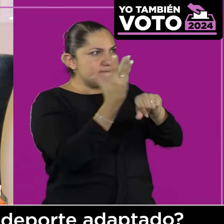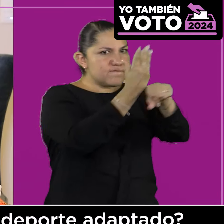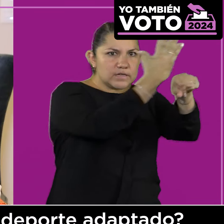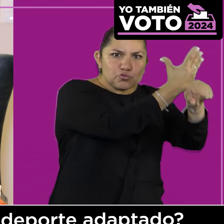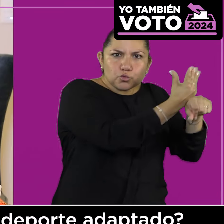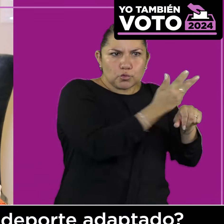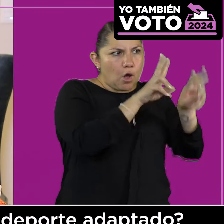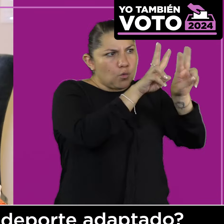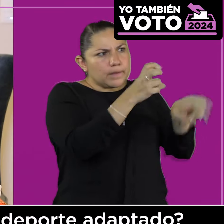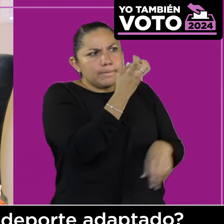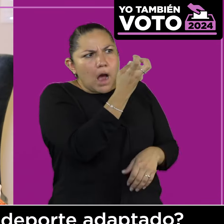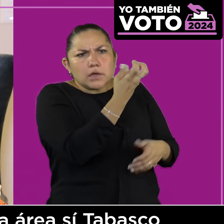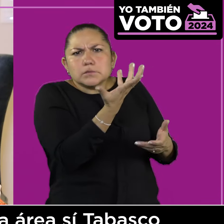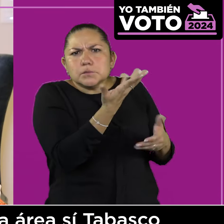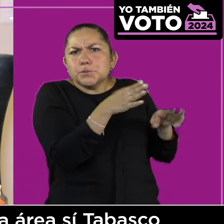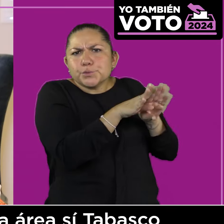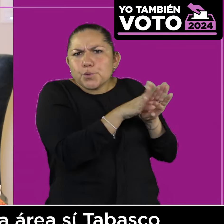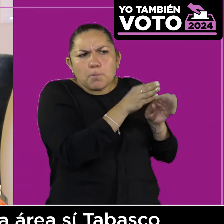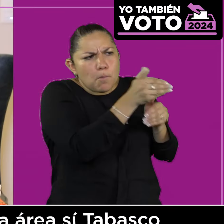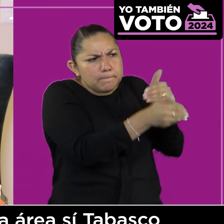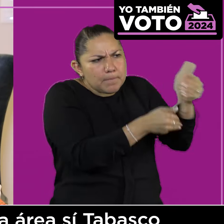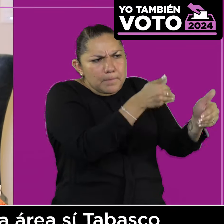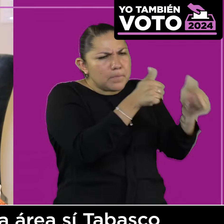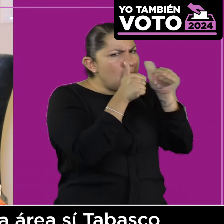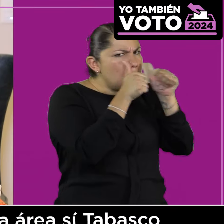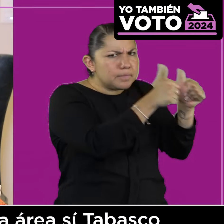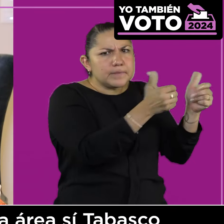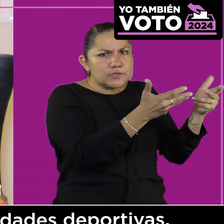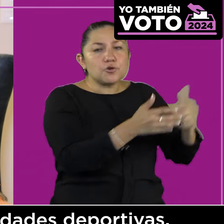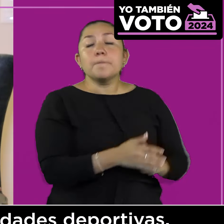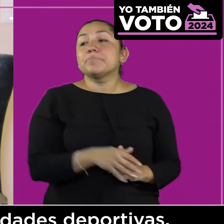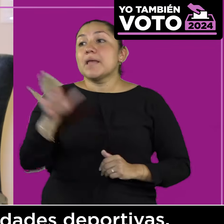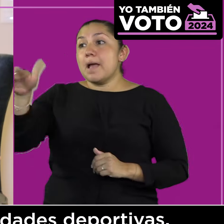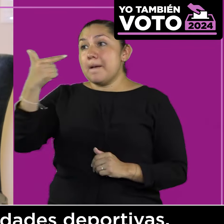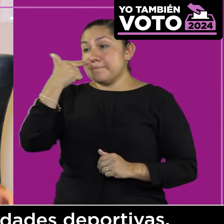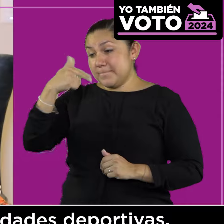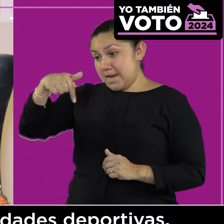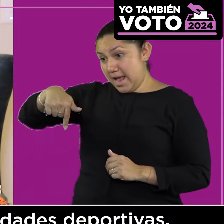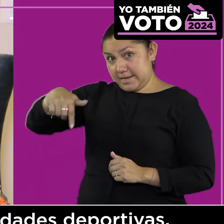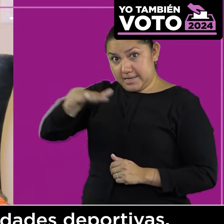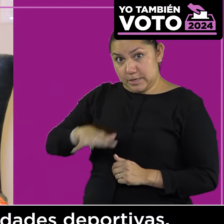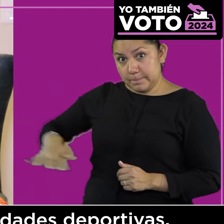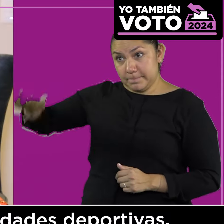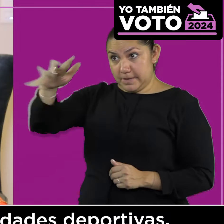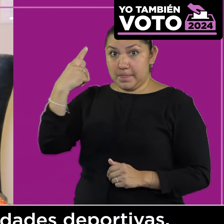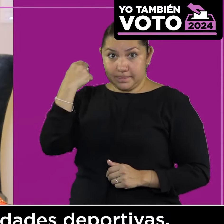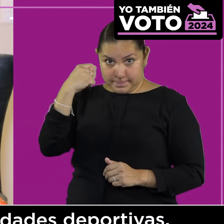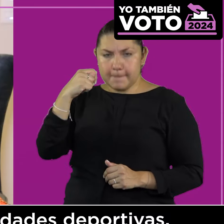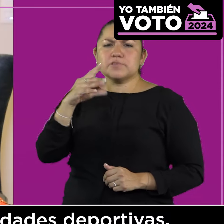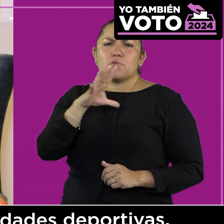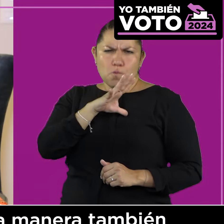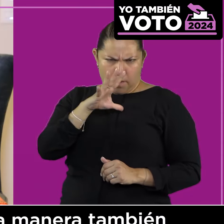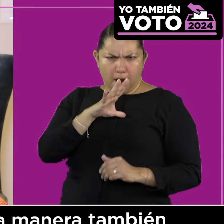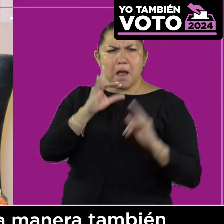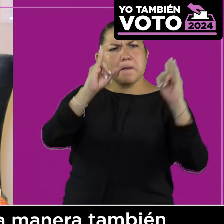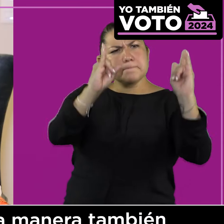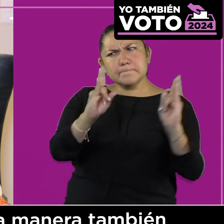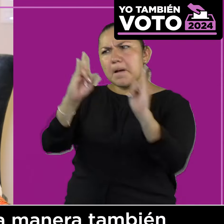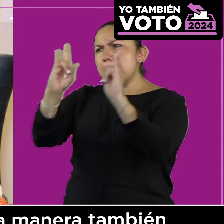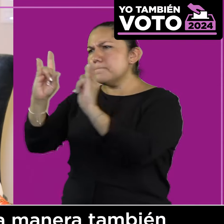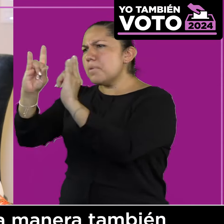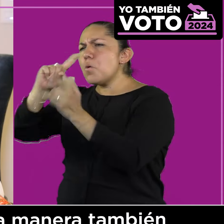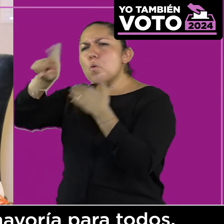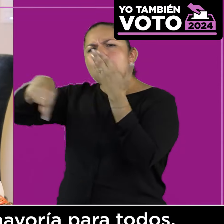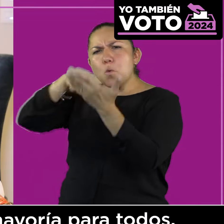accesibilidad de deporte adaptado Fíjate que en esa área sí Tabasco tiene algunos algunas unidades deportivas pero de la